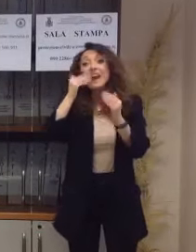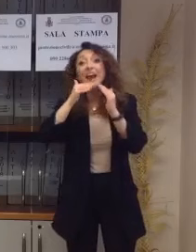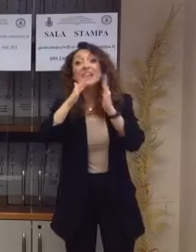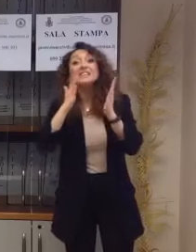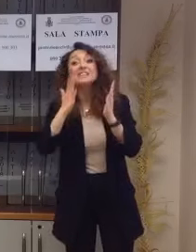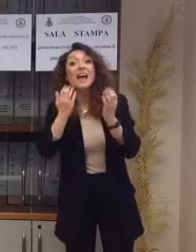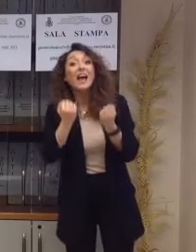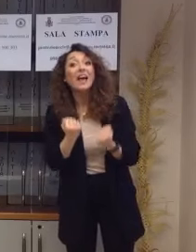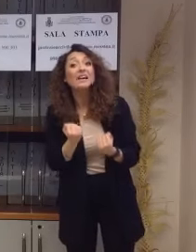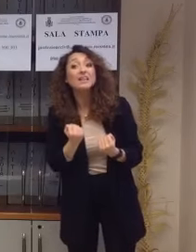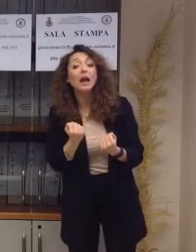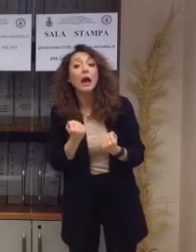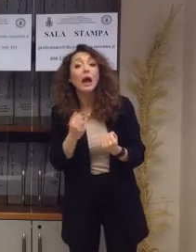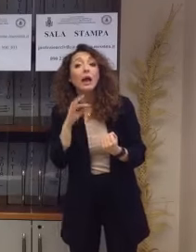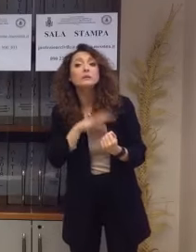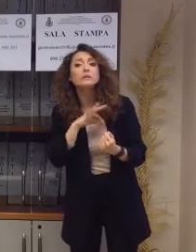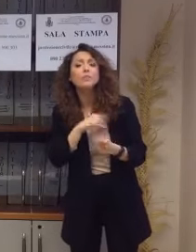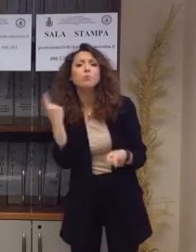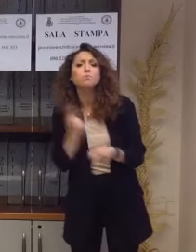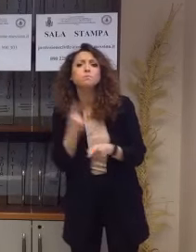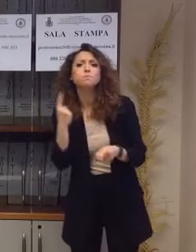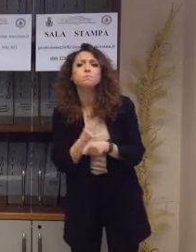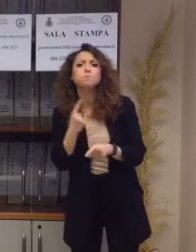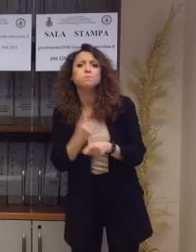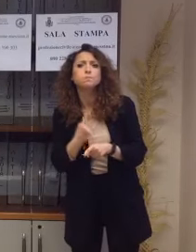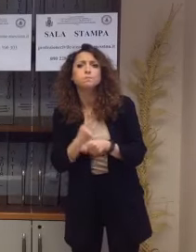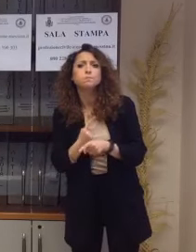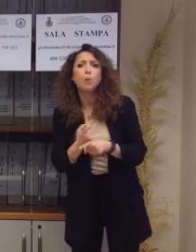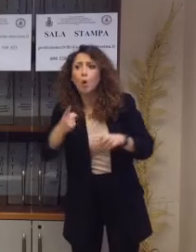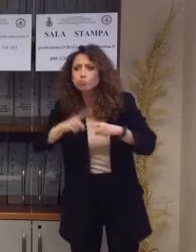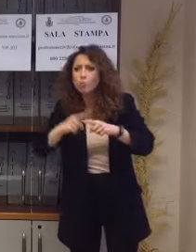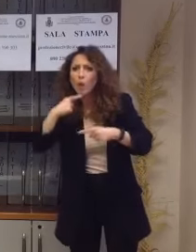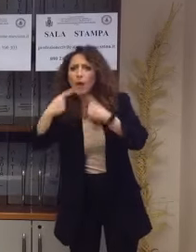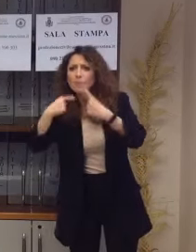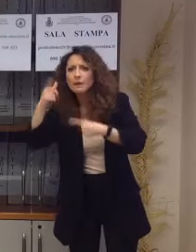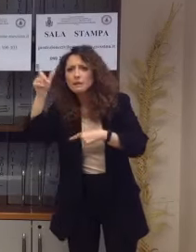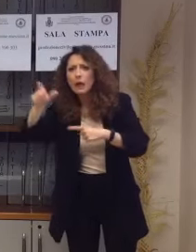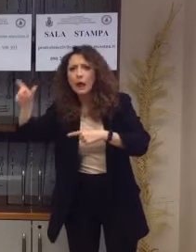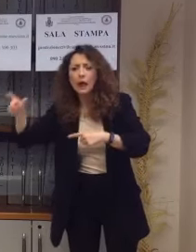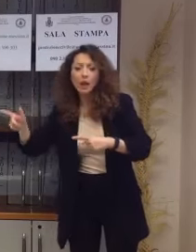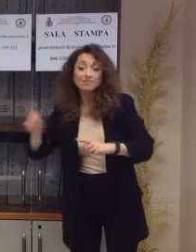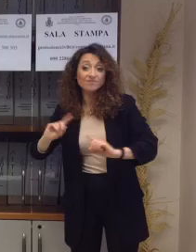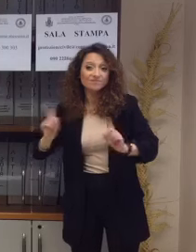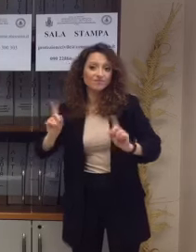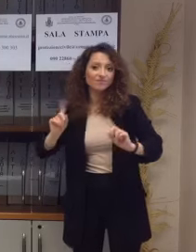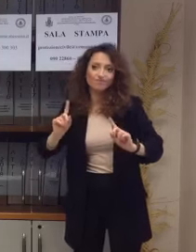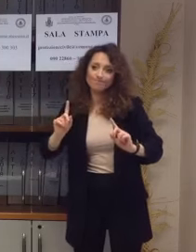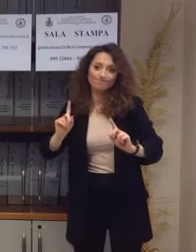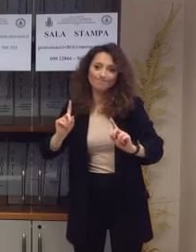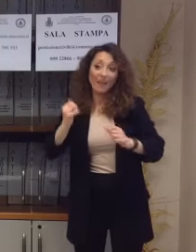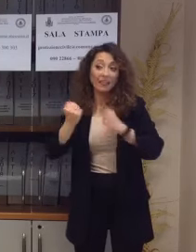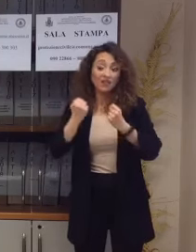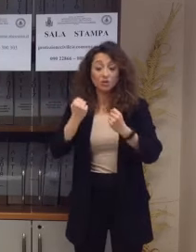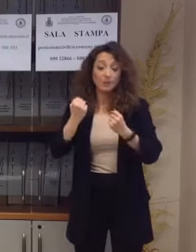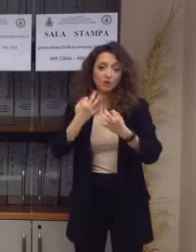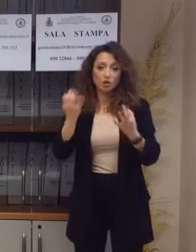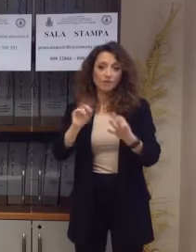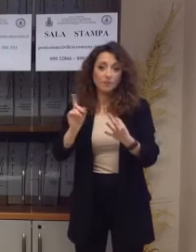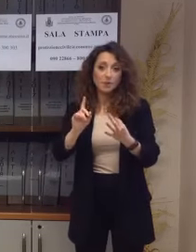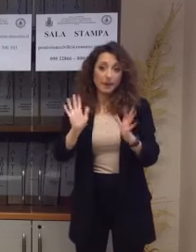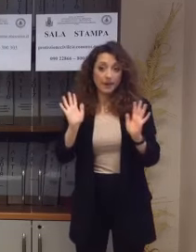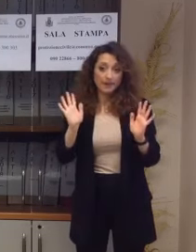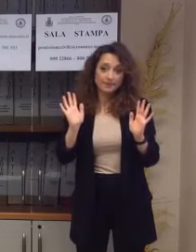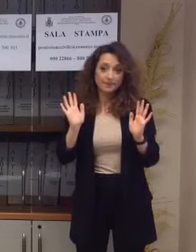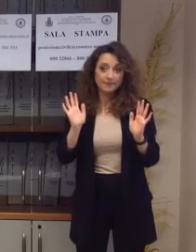lo stipendio e poi mi devo anche sentire certe lamentele e certi atteggiamenti. No, guardate, non è che il